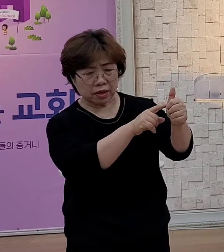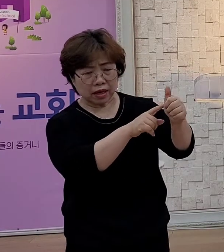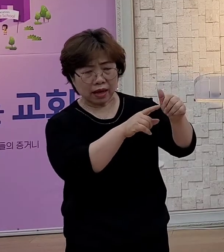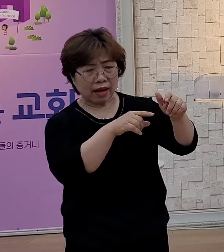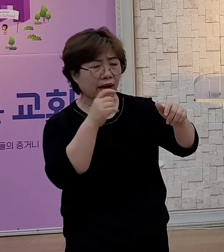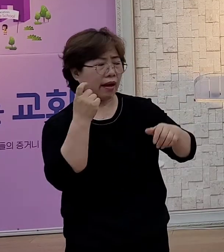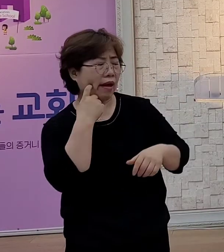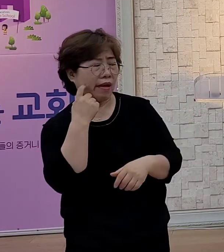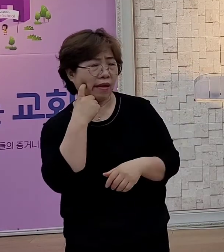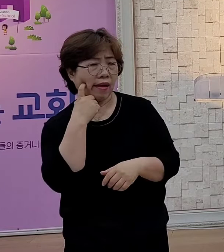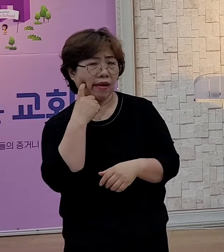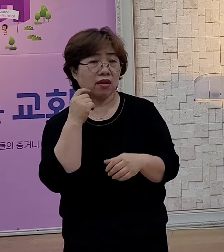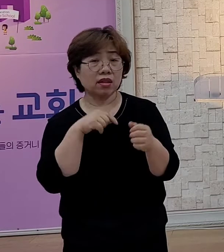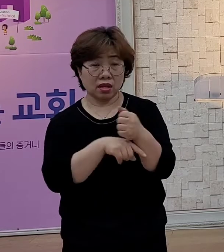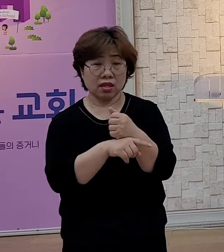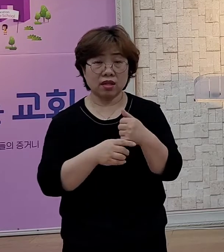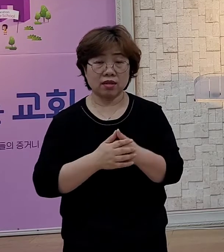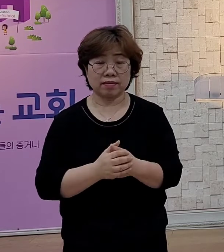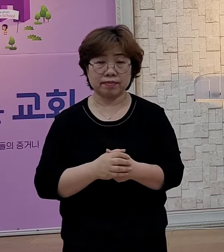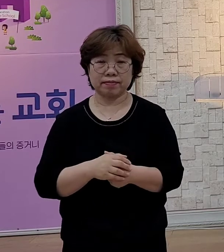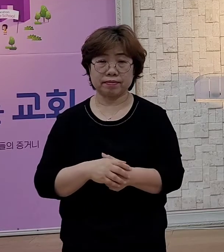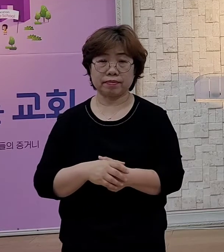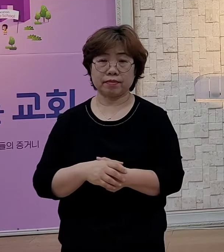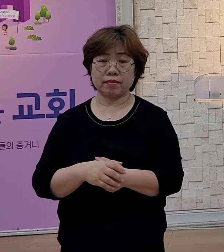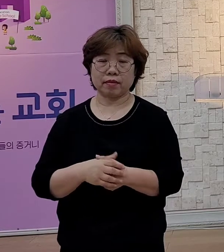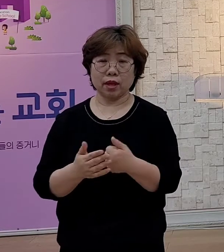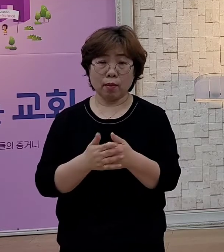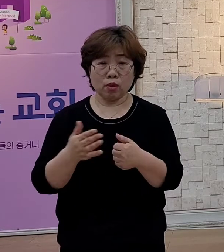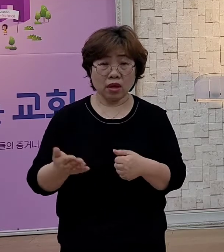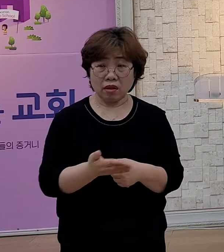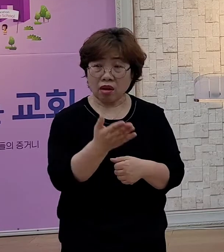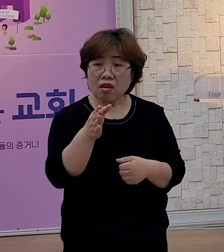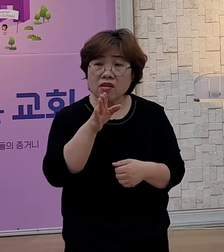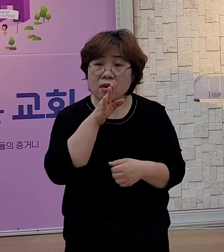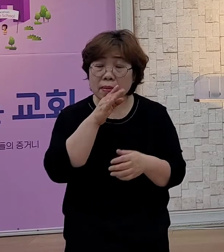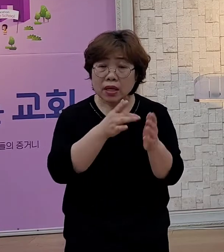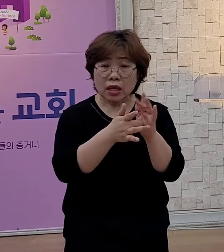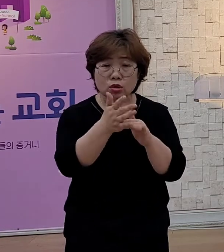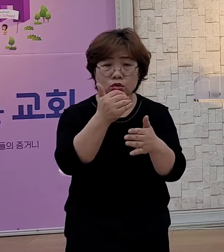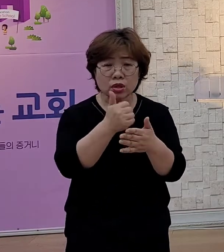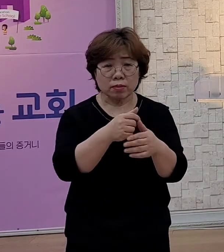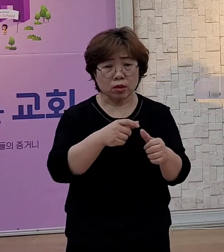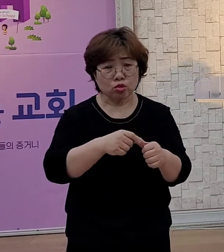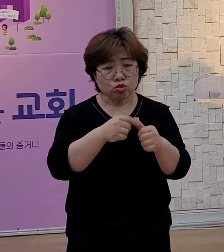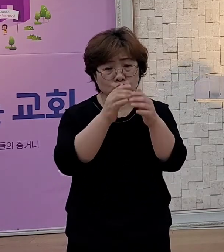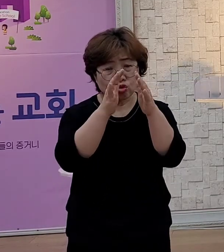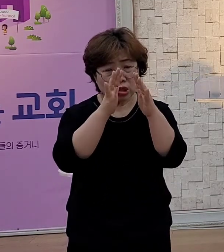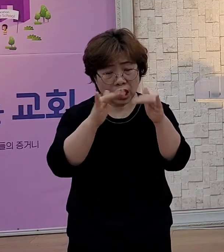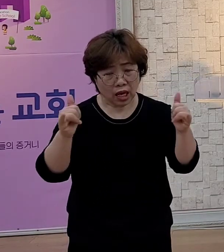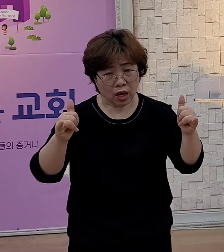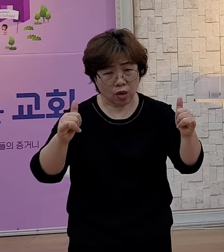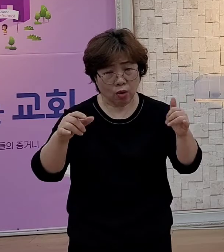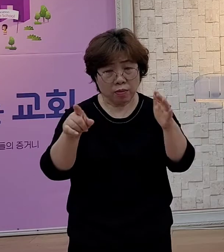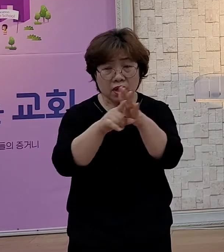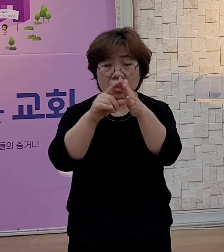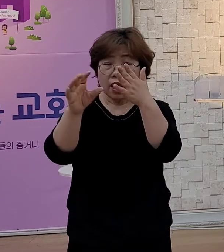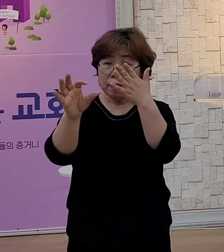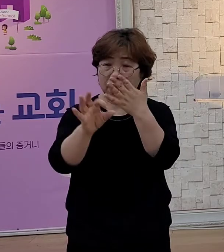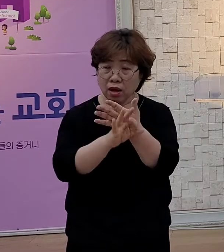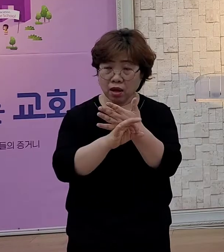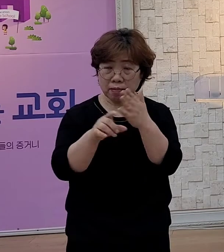자체가 가짜다라는 그런 말이 되는 것입니다. 그래서 너희가 정말 예수를 구주로 믿는 그 믿음을 진짜 가진